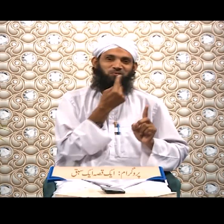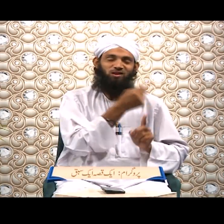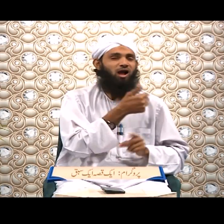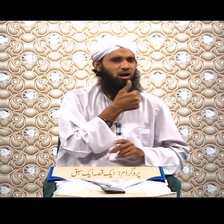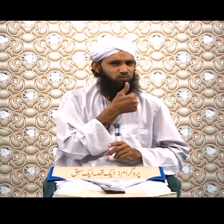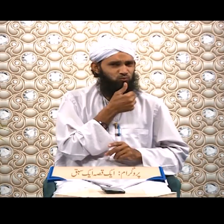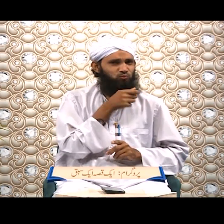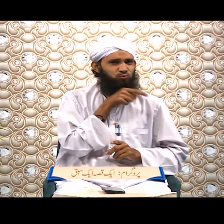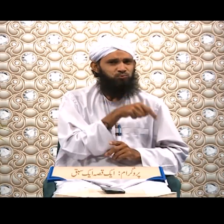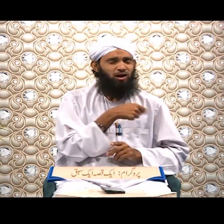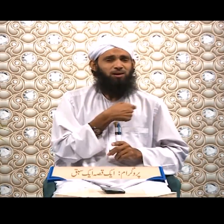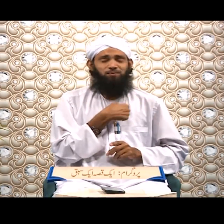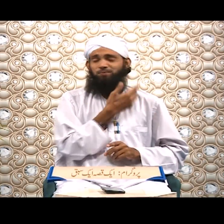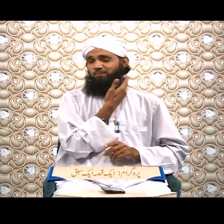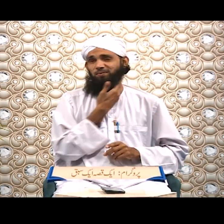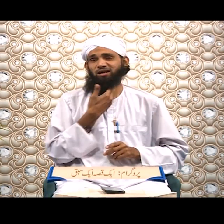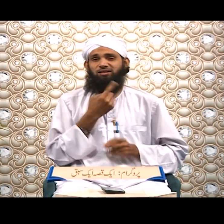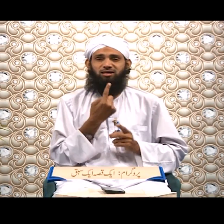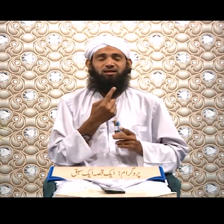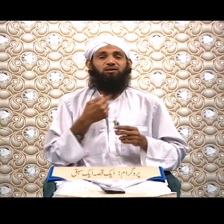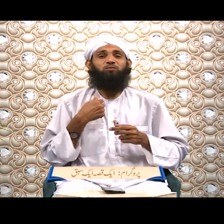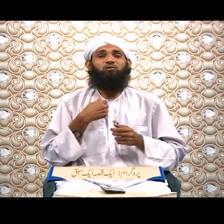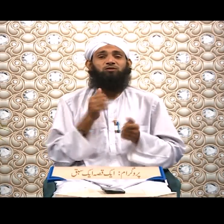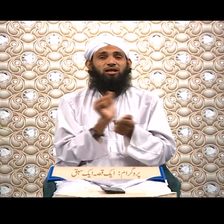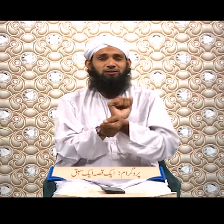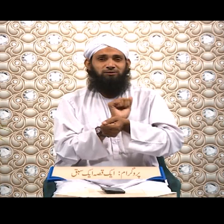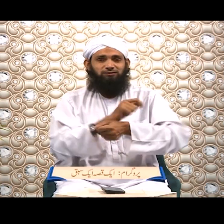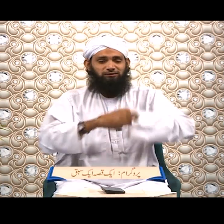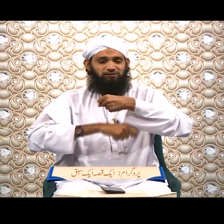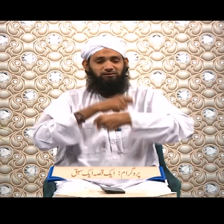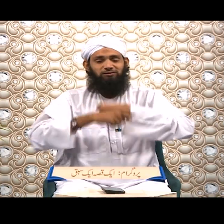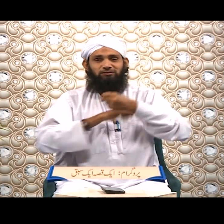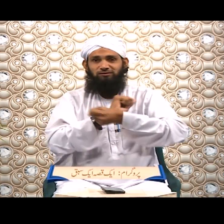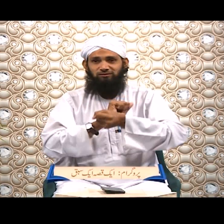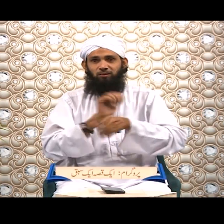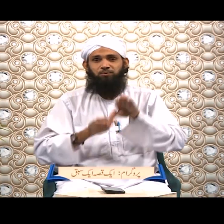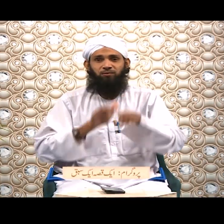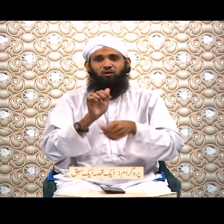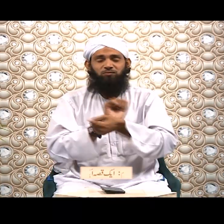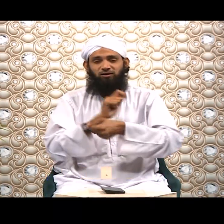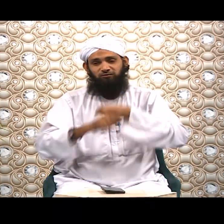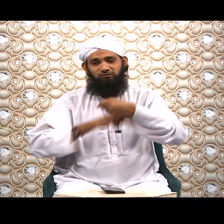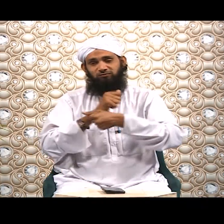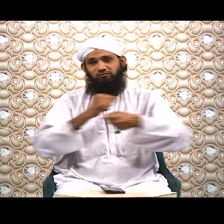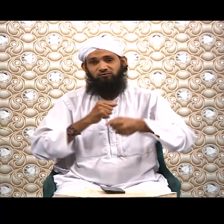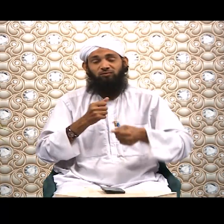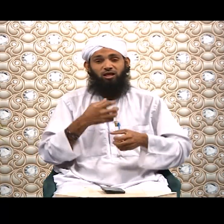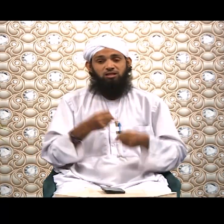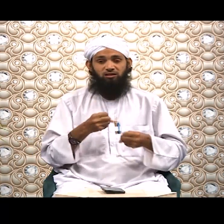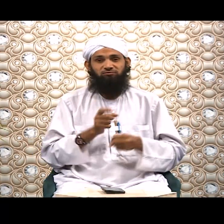جان، ذبح کرنے سے پہلے مجھے رسیوں سے مضبوط باندھ دیجئے تاکہ میں ہل نہ سکوں، کیونکہ مجھے ڈر ہے کہ کہیں میرے